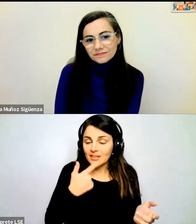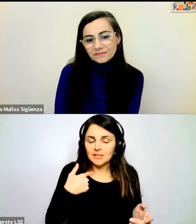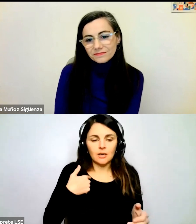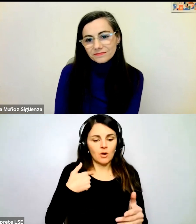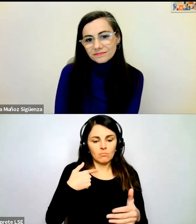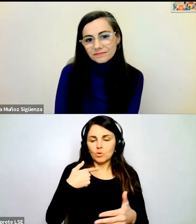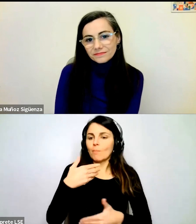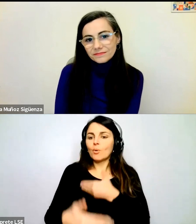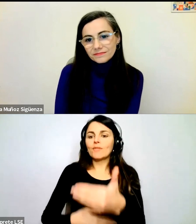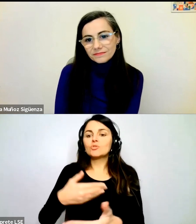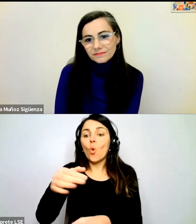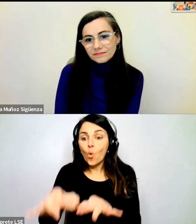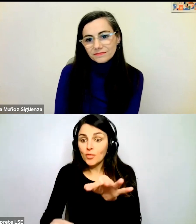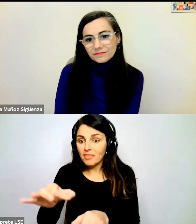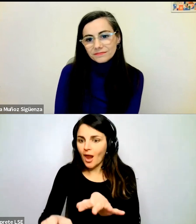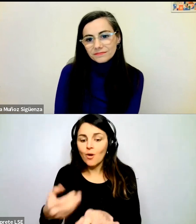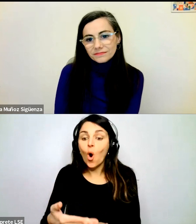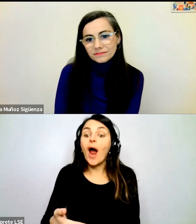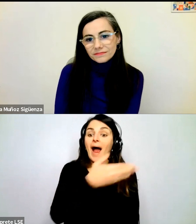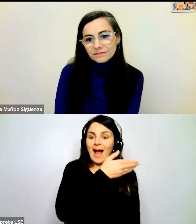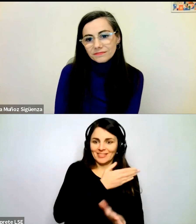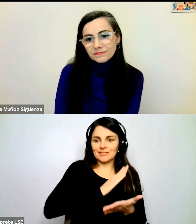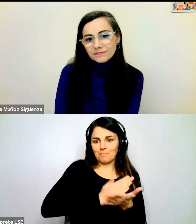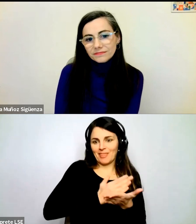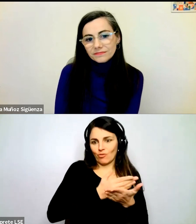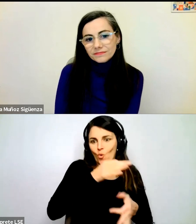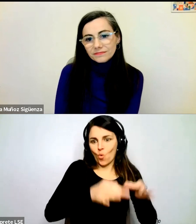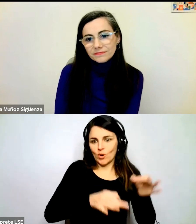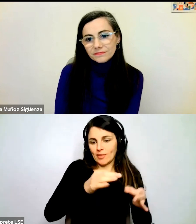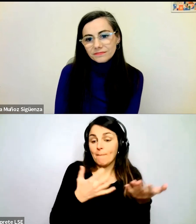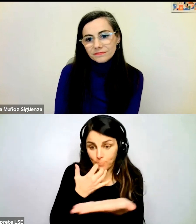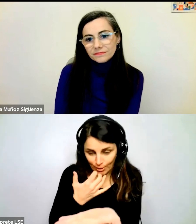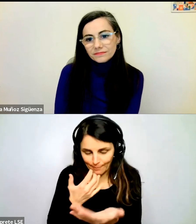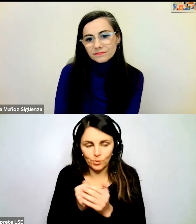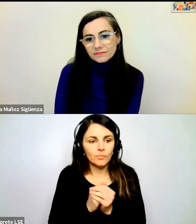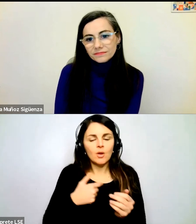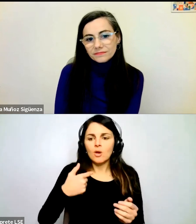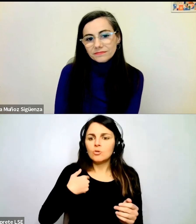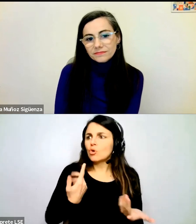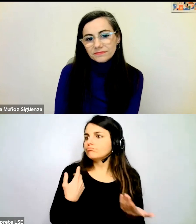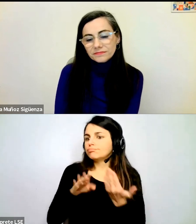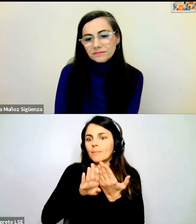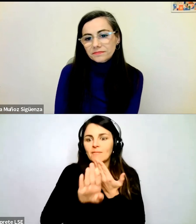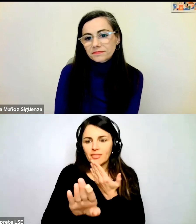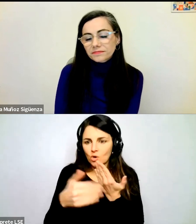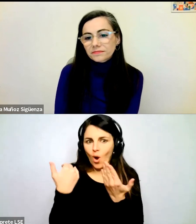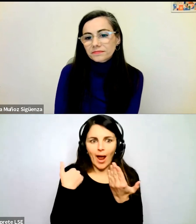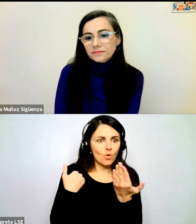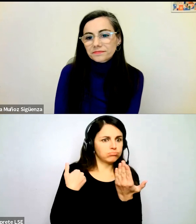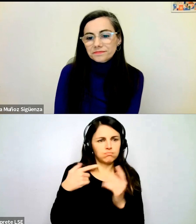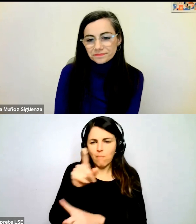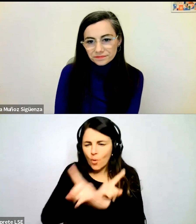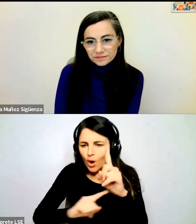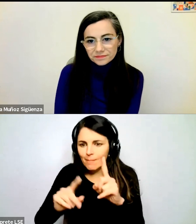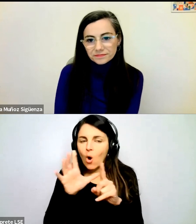trámite judicial. ¿Qué quiere decir? Pues que si yo tengo cualquier problema con mi vecino, en el ámbito familiar, sobre todo, mira,